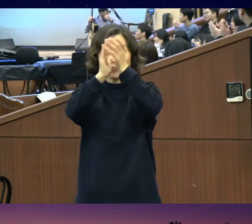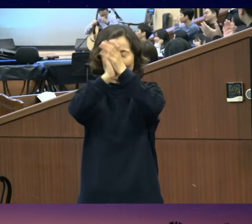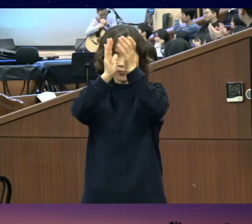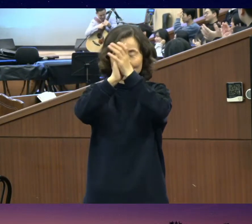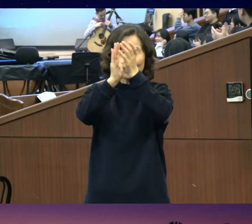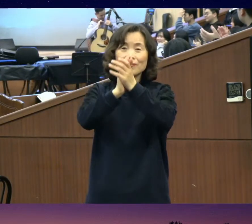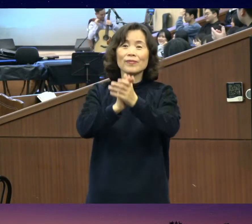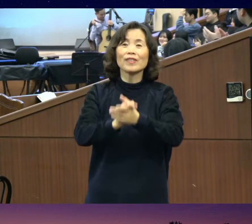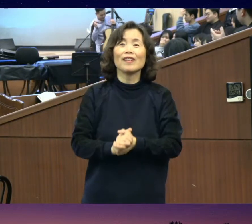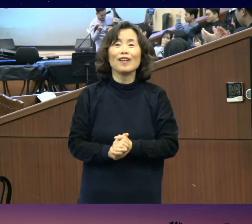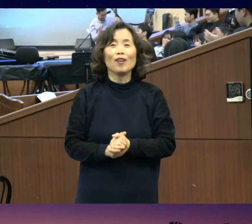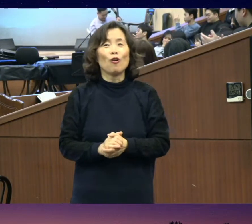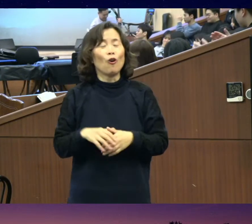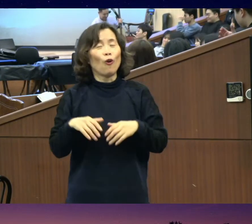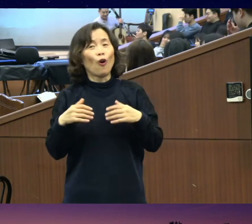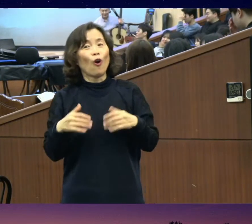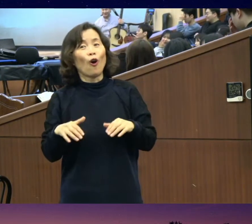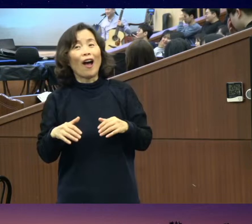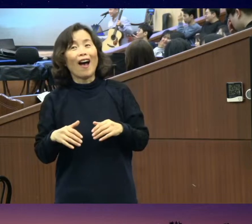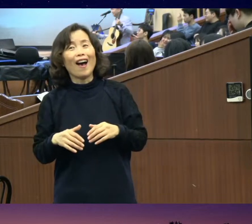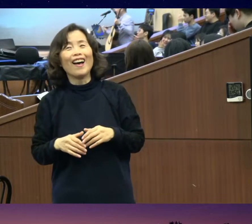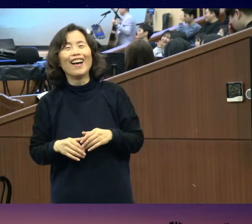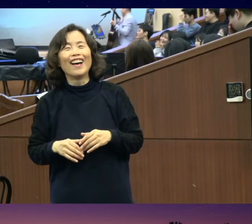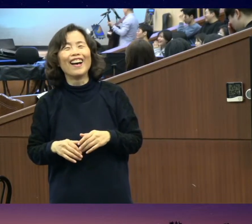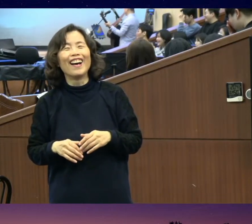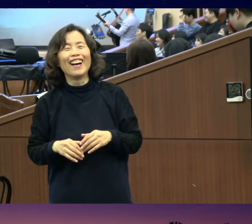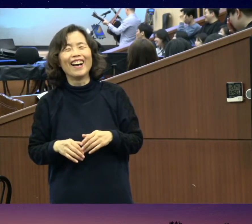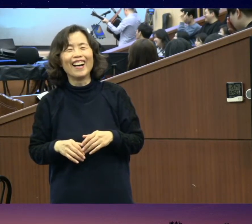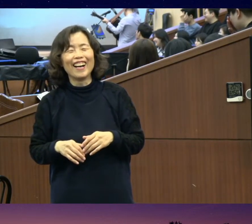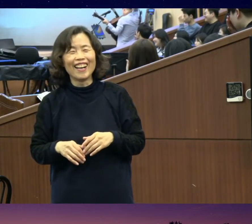다 왔어 찬양해